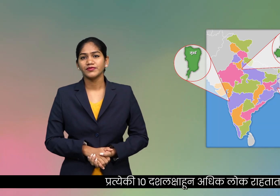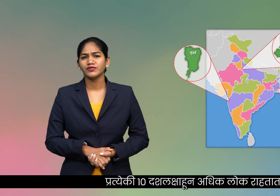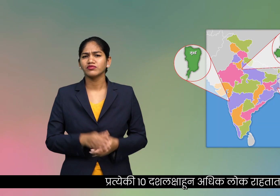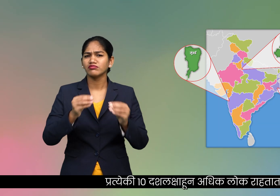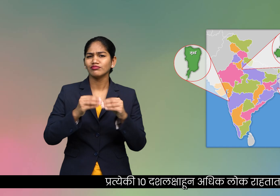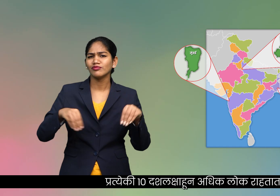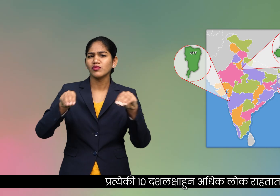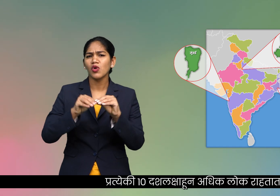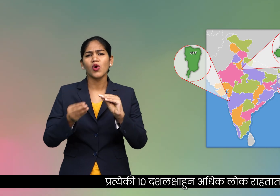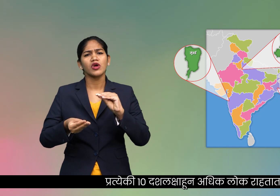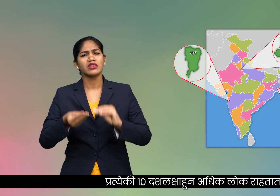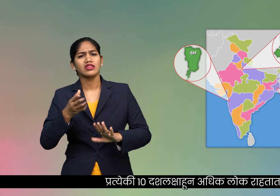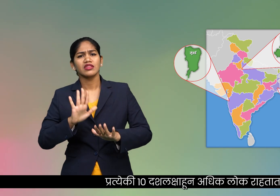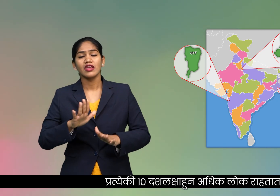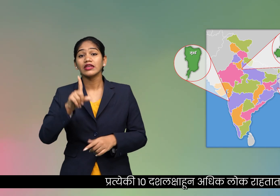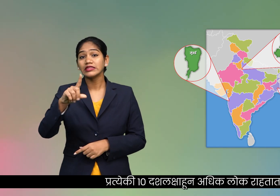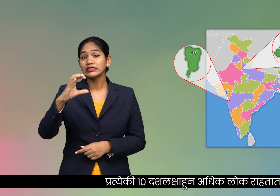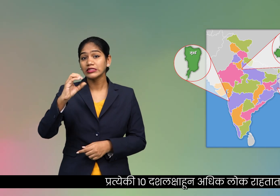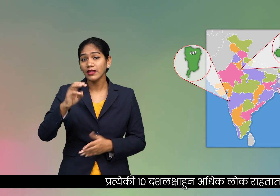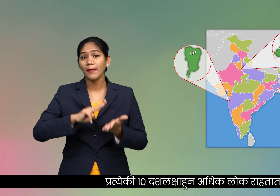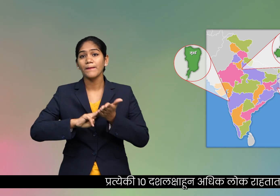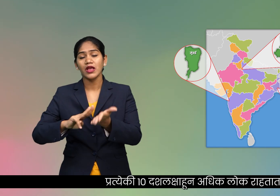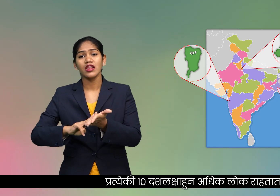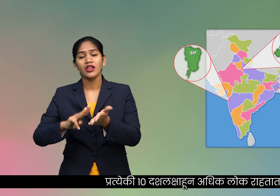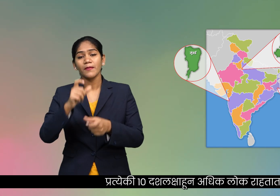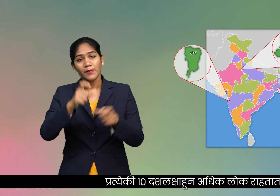प्रत्येकी 10 दशलक्षाहून अधिक लोक राहतात.